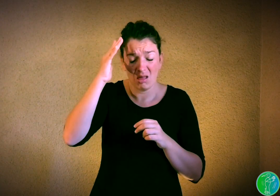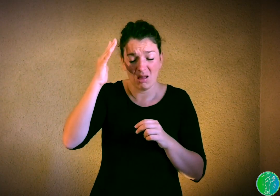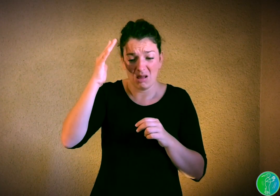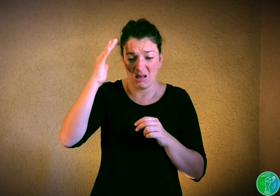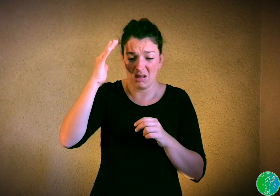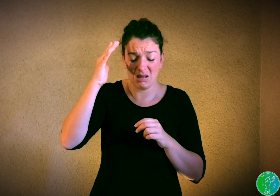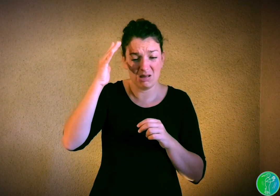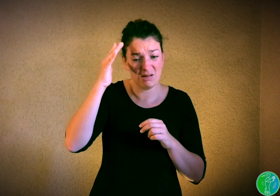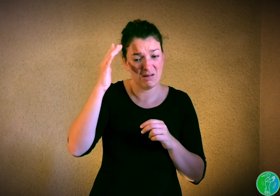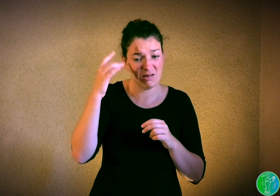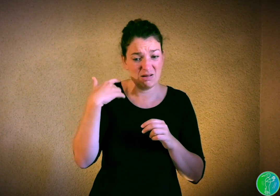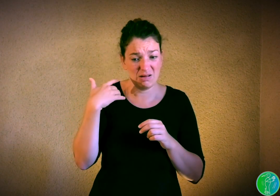si grand que ça. »